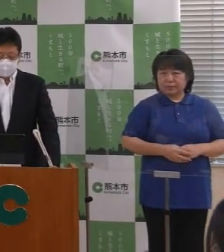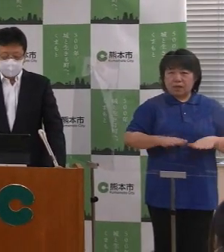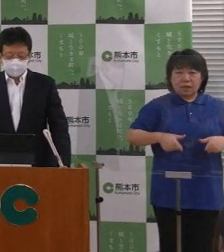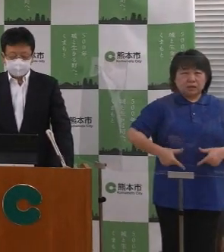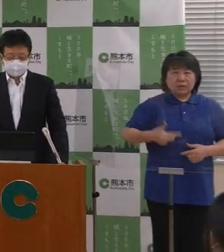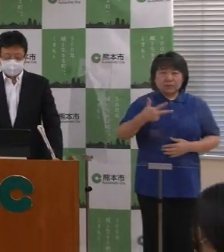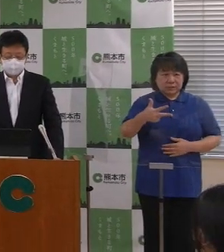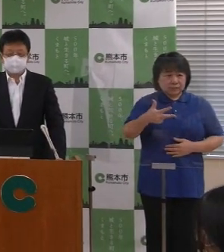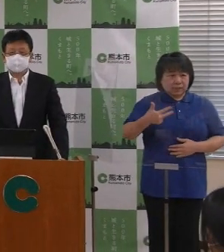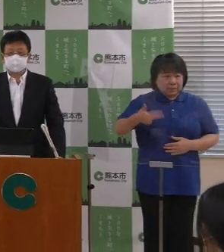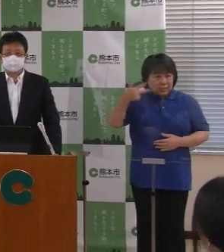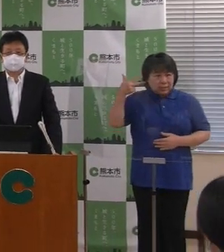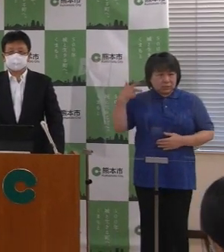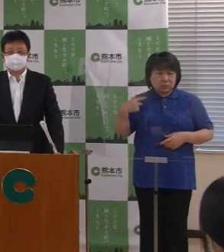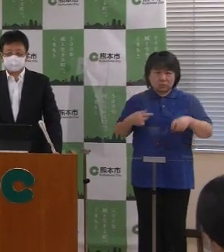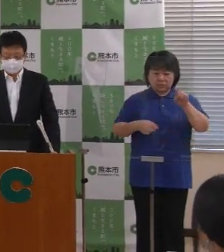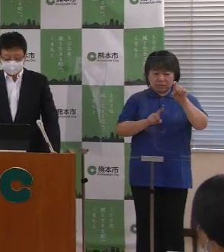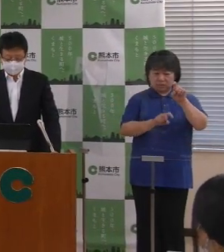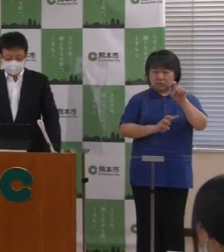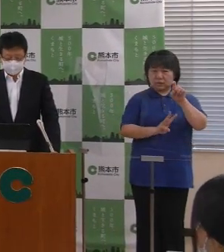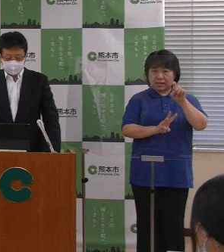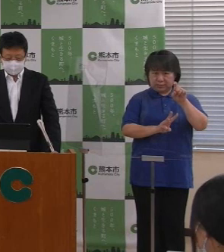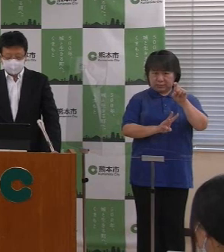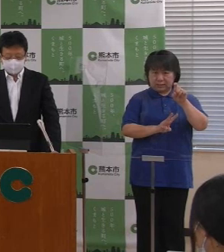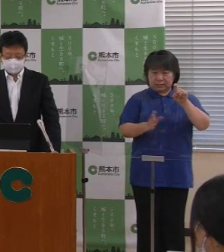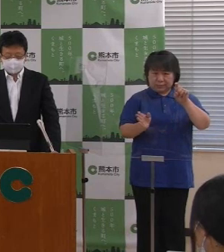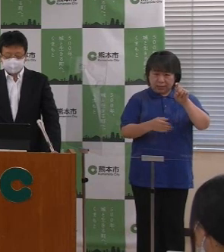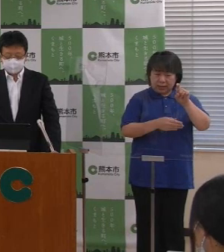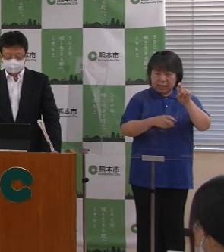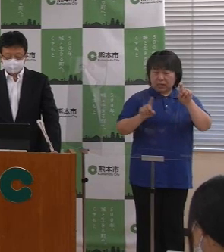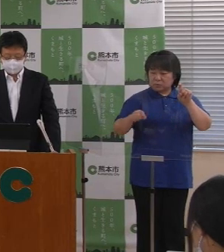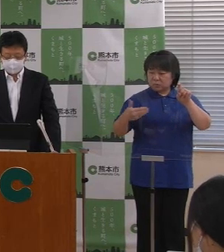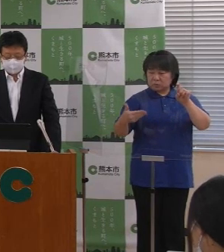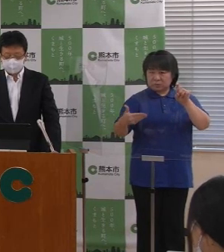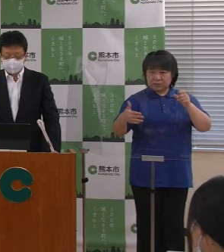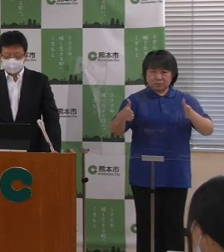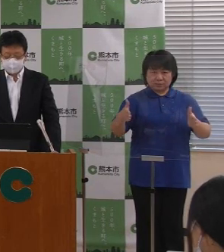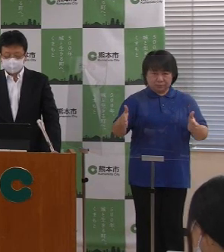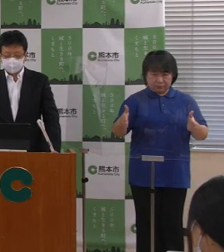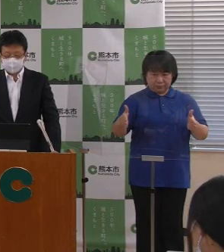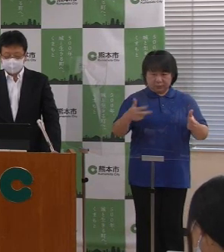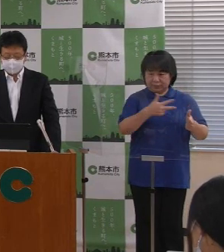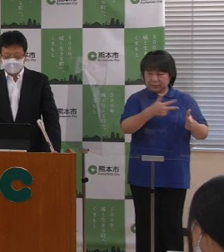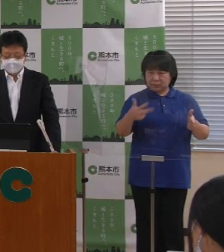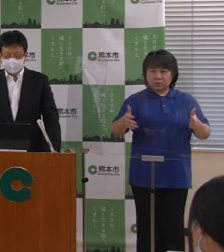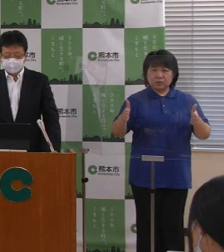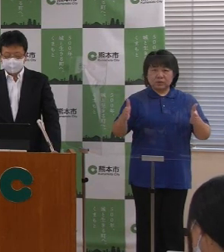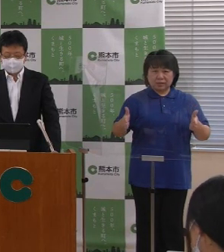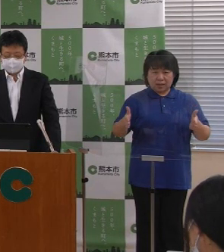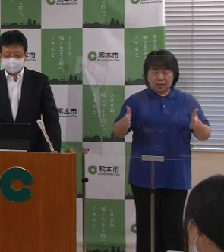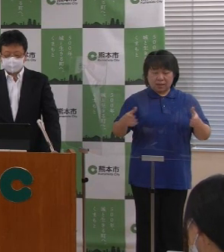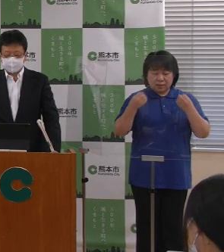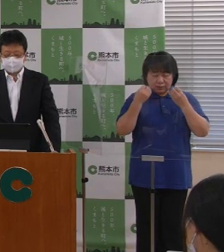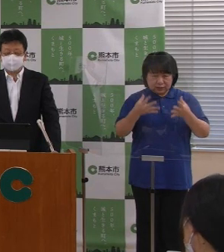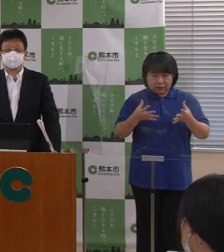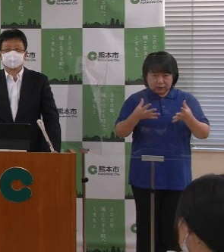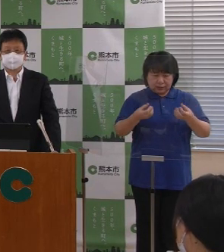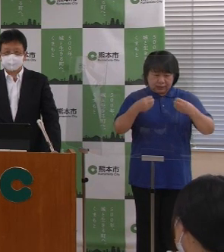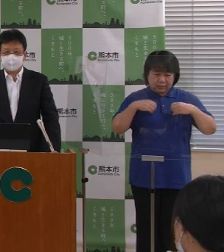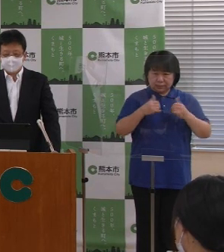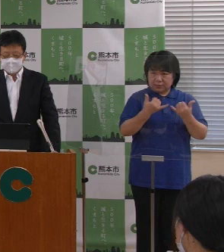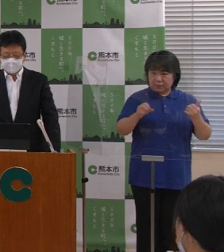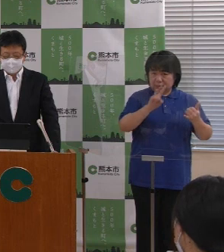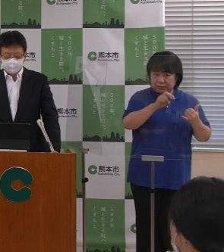本市では先週10月13日から10月19日までの1週間で新規感染者が